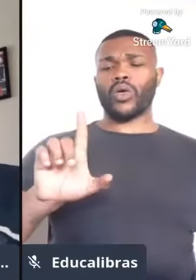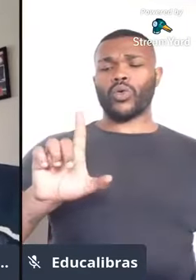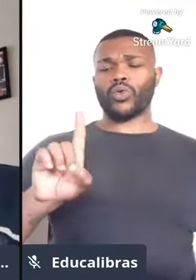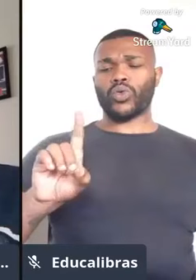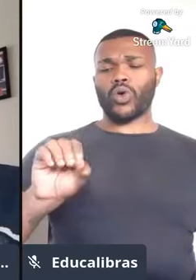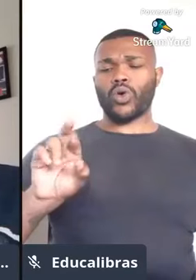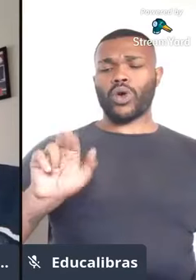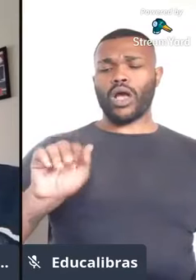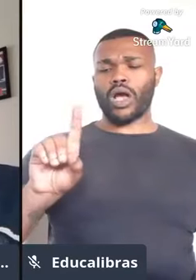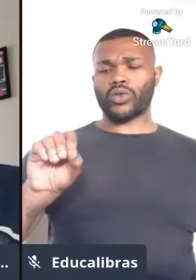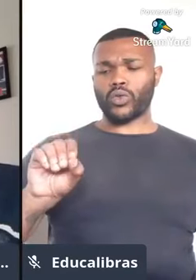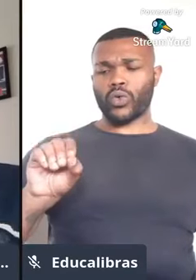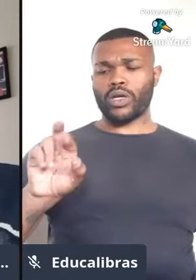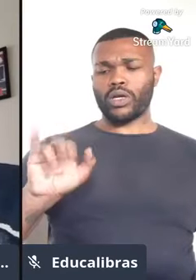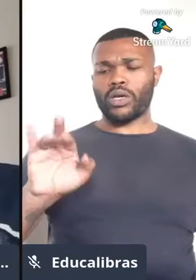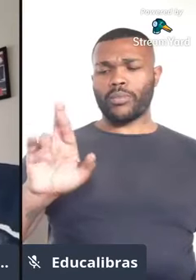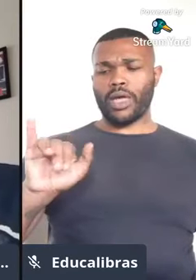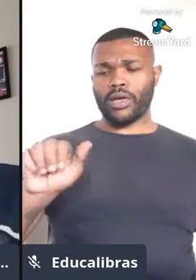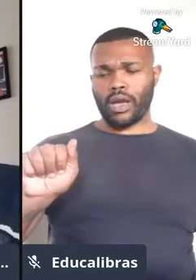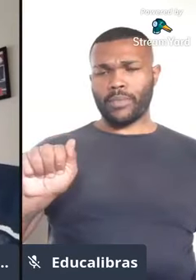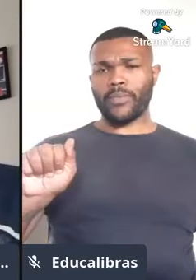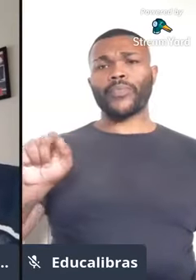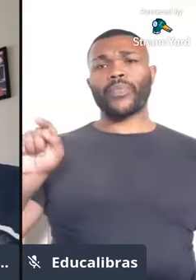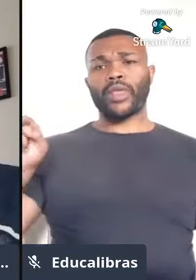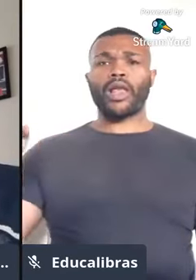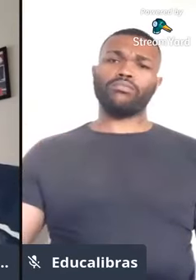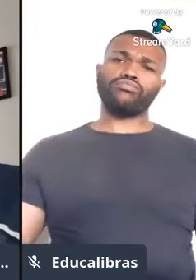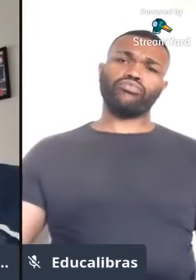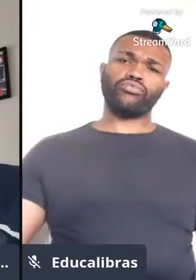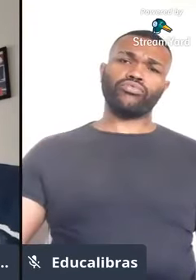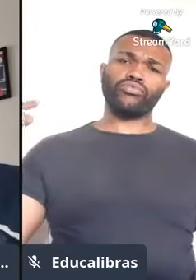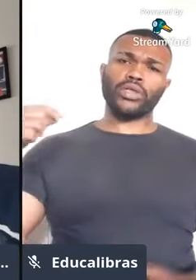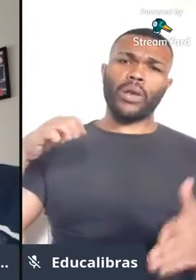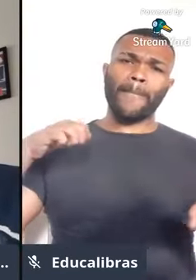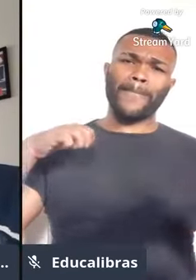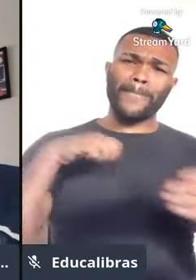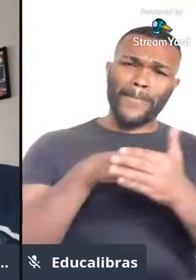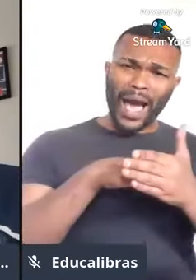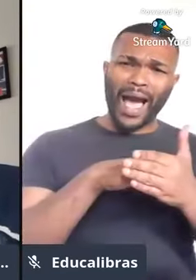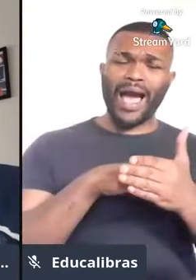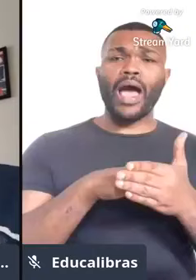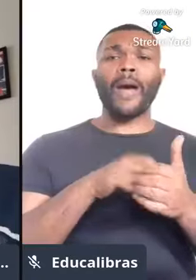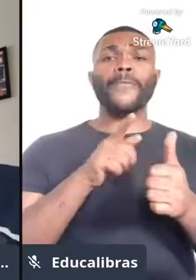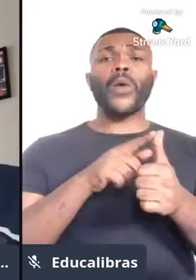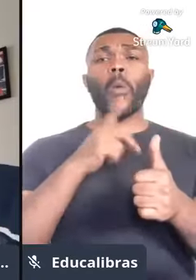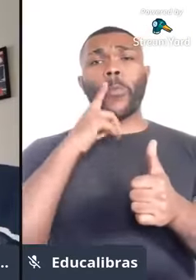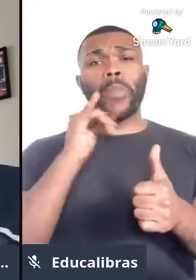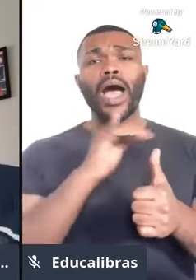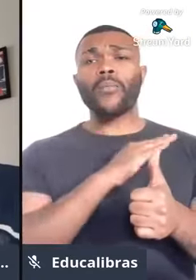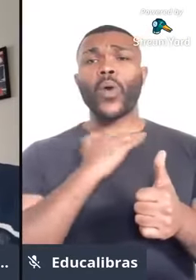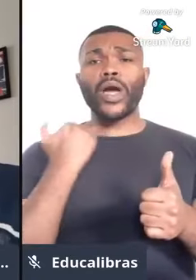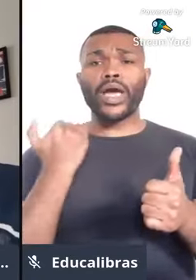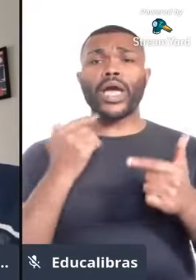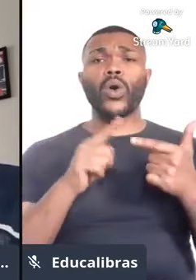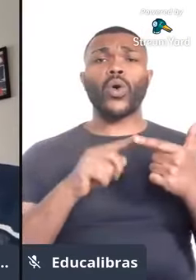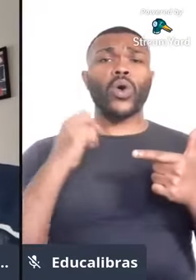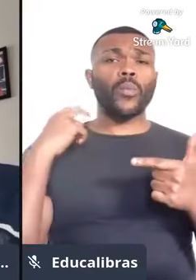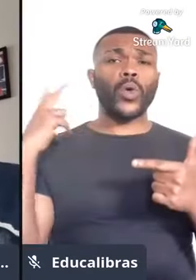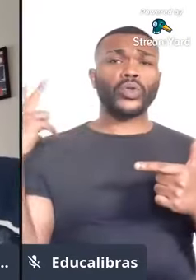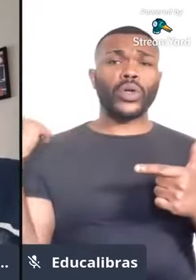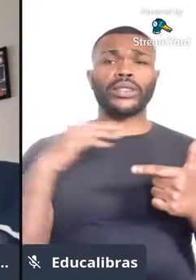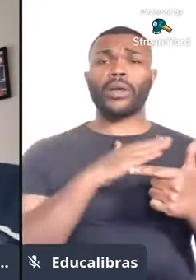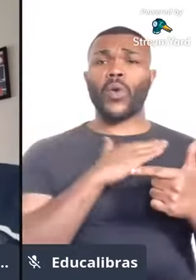região sul do estado de São Paulo. Sofreram um acidente, o meu pai faleceu, o motorista faleceu e o fotógrafo está vivo até hoje.